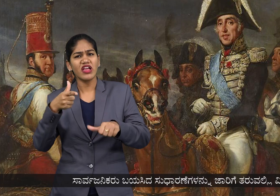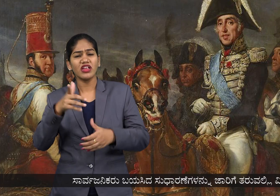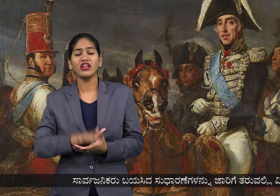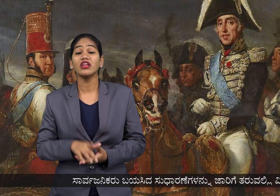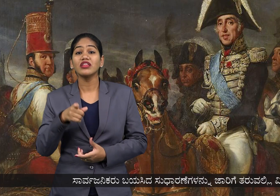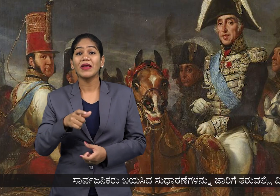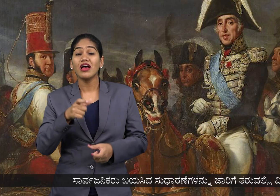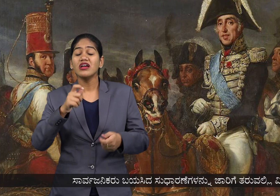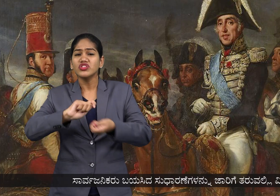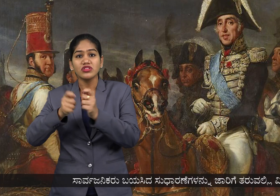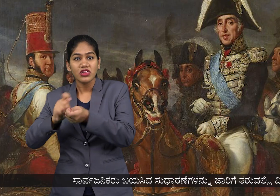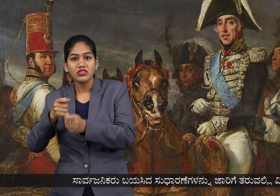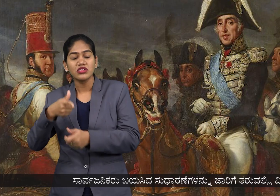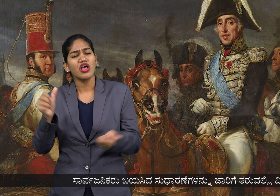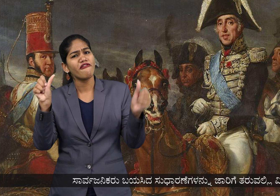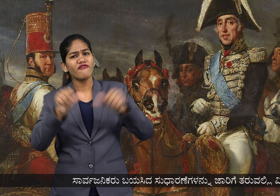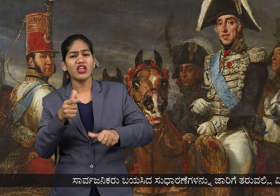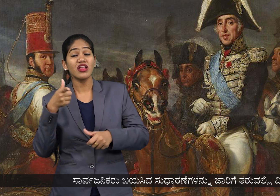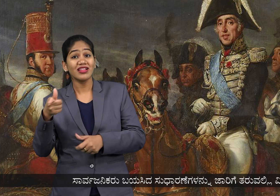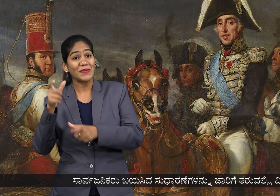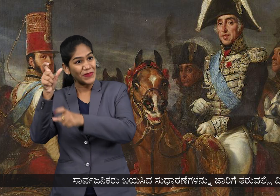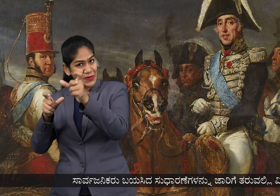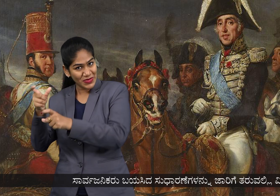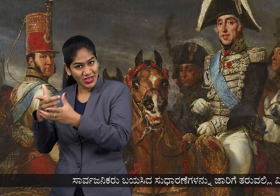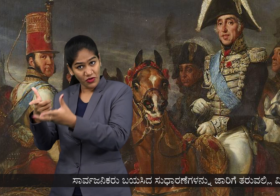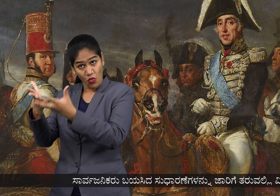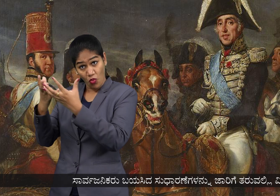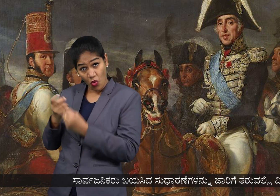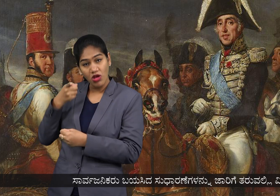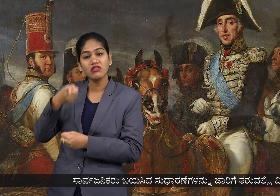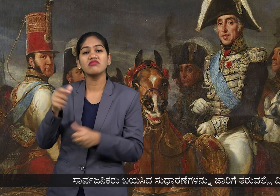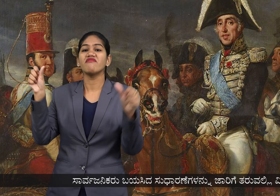ಸಾರ್ವಜನಿಕರು ಬಯಸಿದ ಸುಧಾರಣೆಗಳನ್ನು ಜಾರಿಗೆ ತರುವಲ್ಲಿ ವಿಫಲವಾದರು.